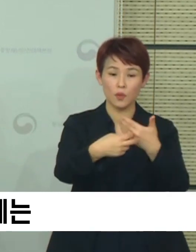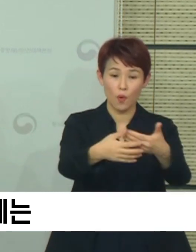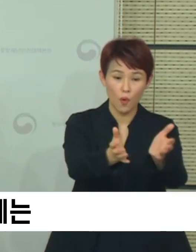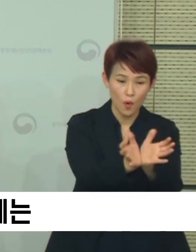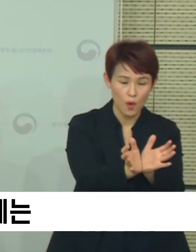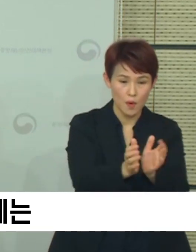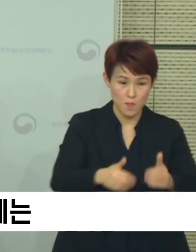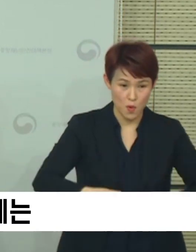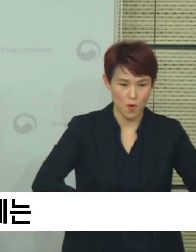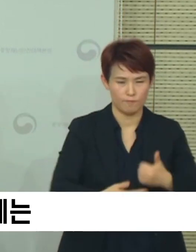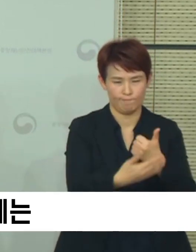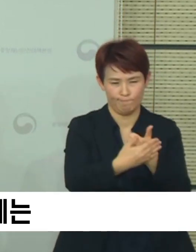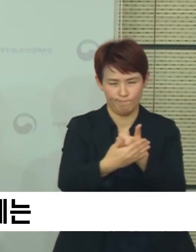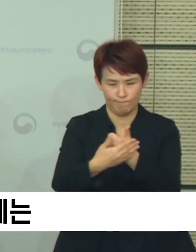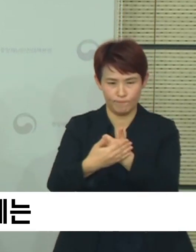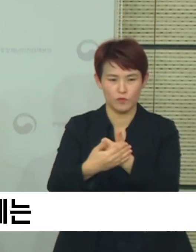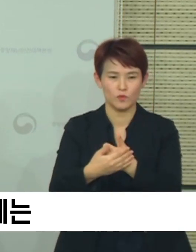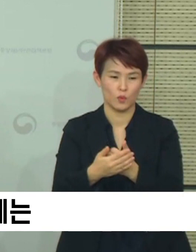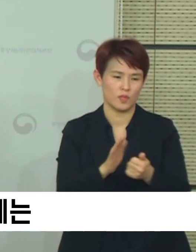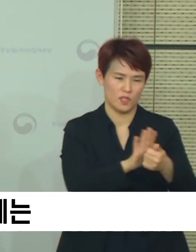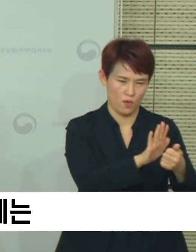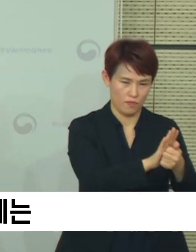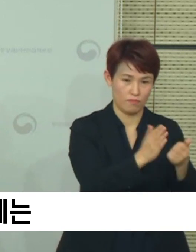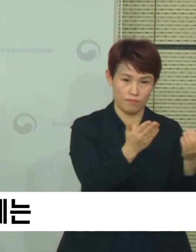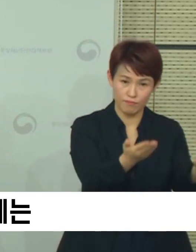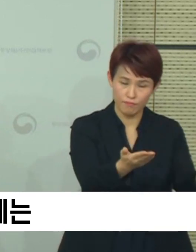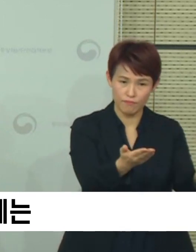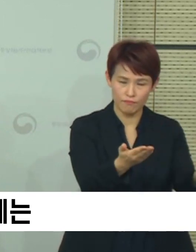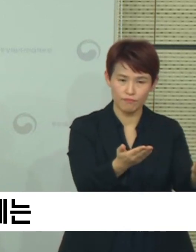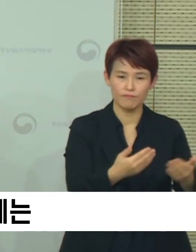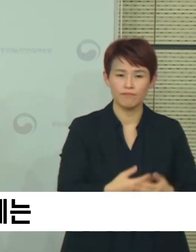인력을 좀 지원해서라도 우선 여기서